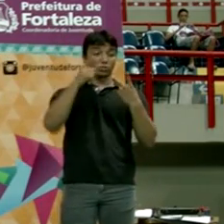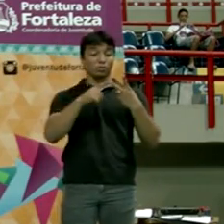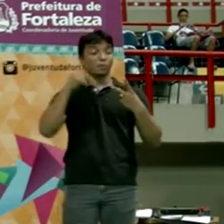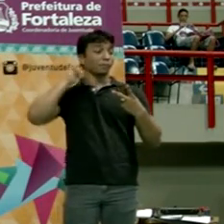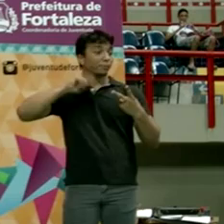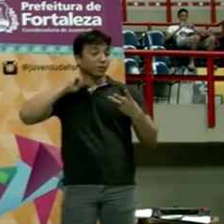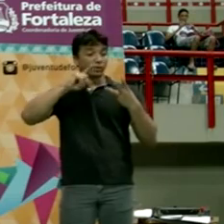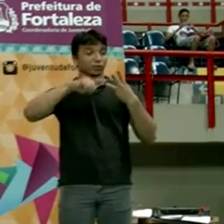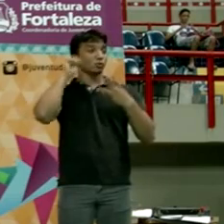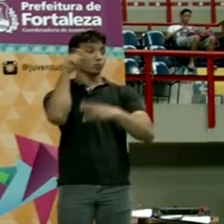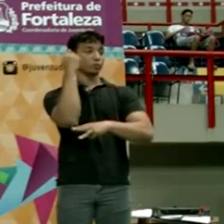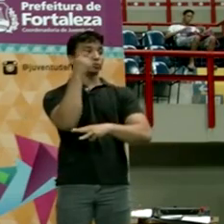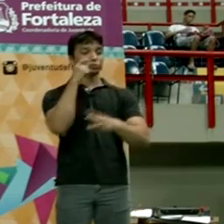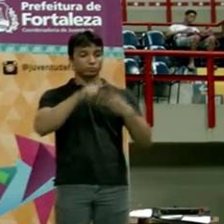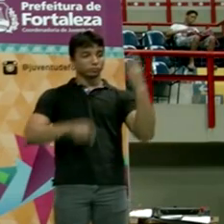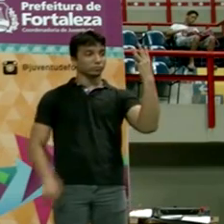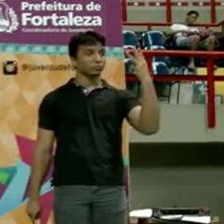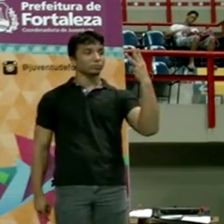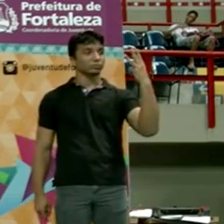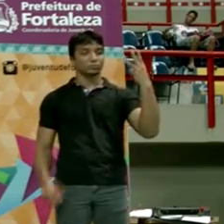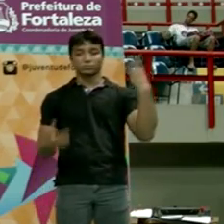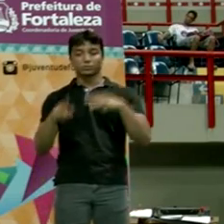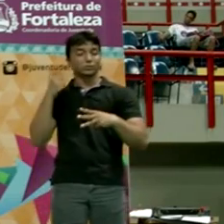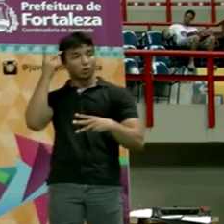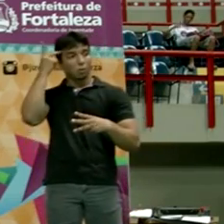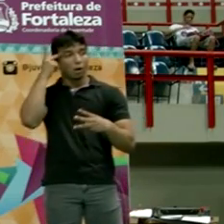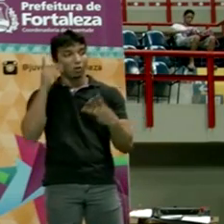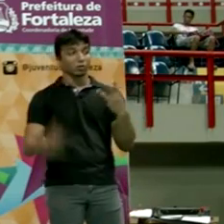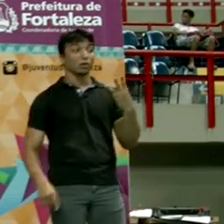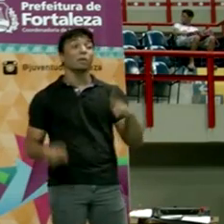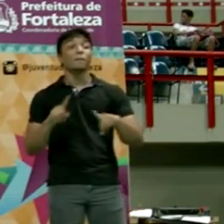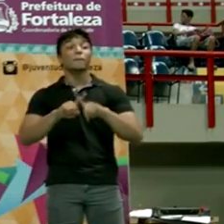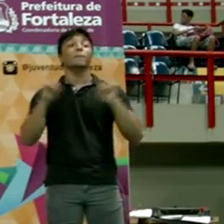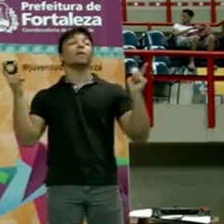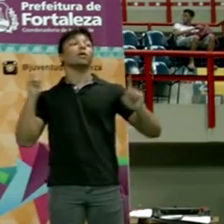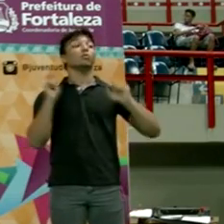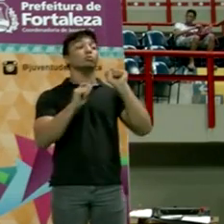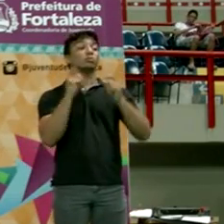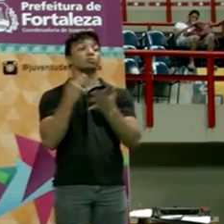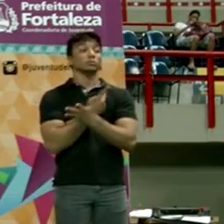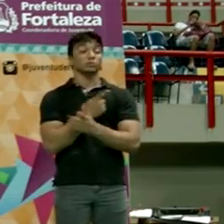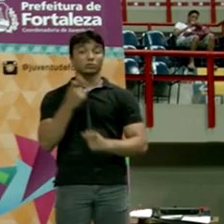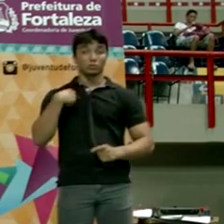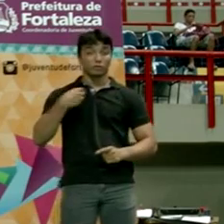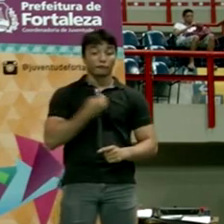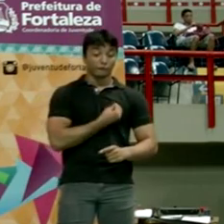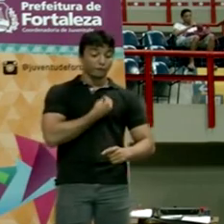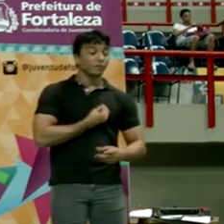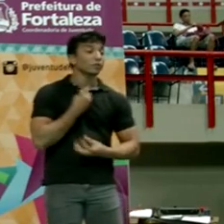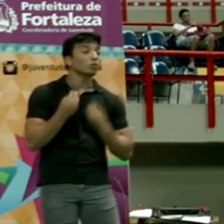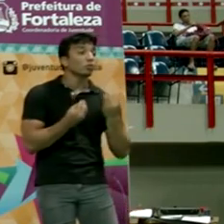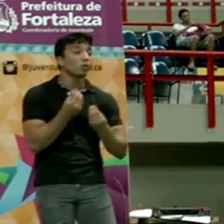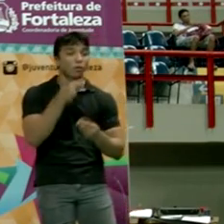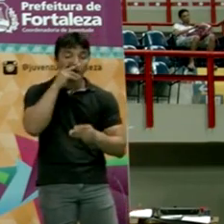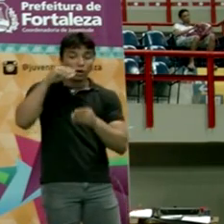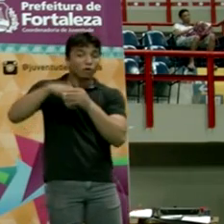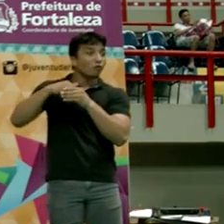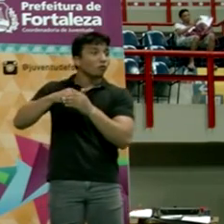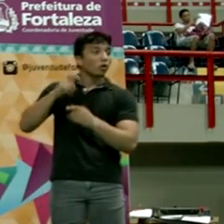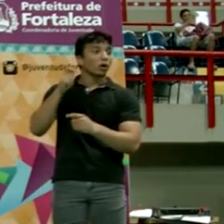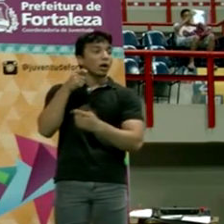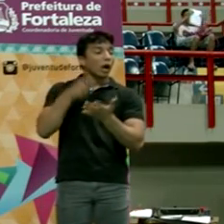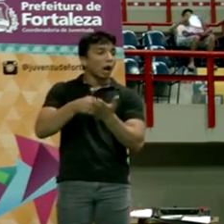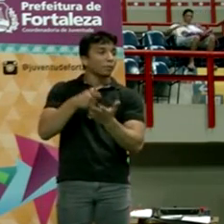o Rio Grande do Sul. Só, pessoal, que naquela época nós vivíamos a época do voto